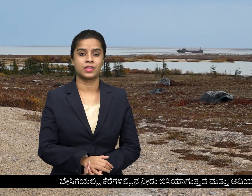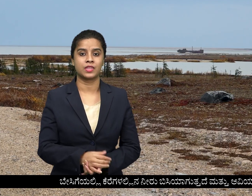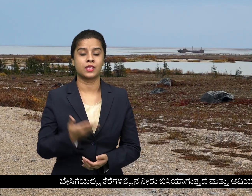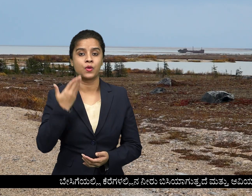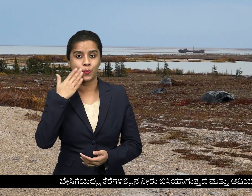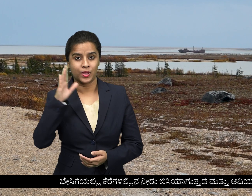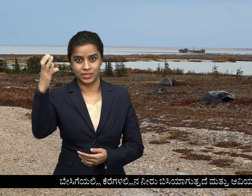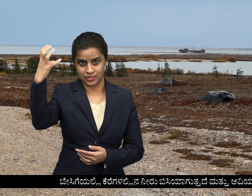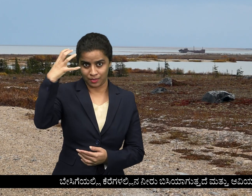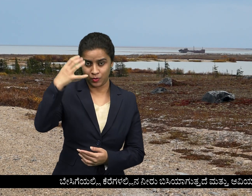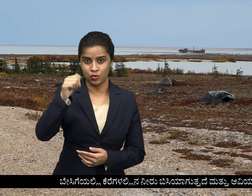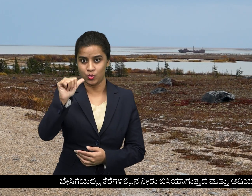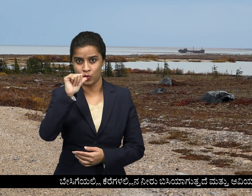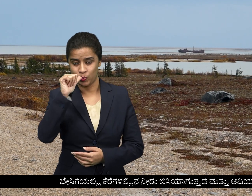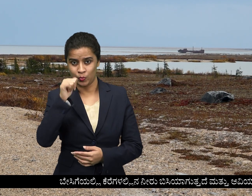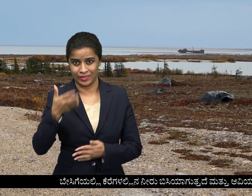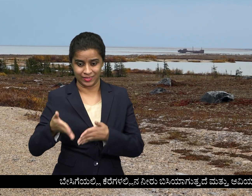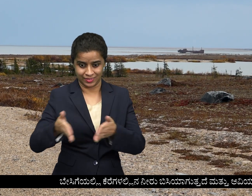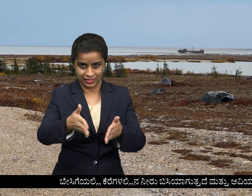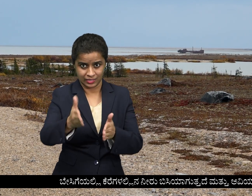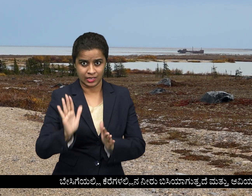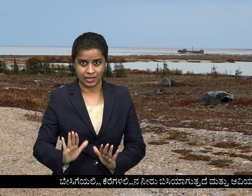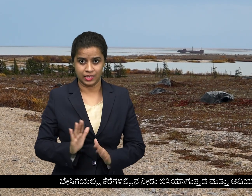ಬೇಸಿಗೆಯಲ್ಲಿ ಕೆರೆಗಳಲ್ಲಿನ ನೀರು ಬಿಸಿಯಾಗುತ್ತದೆ ಮತ್ತು ಆವಿಯಾಗುತ್ತದೆ.